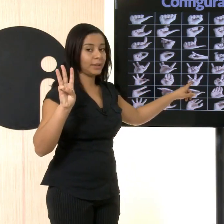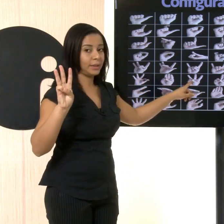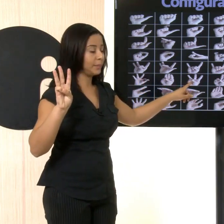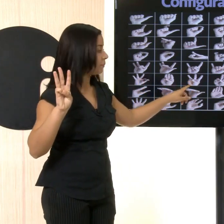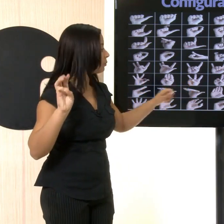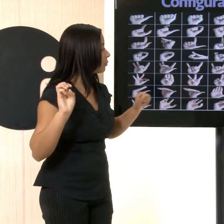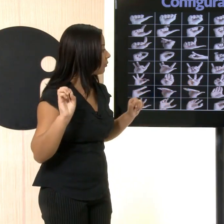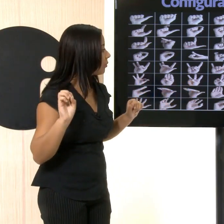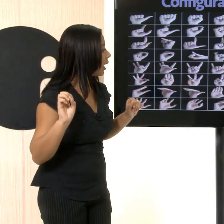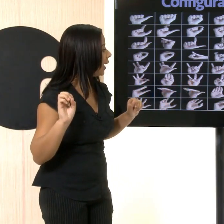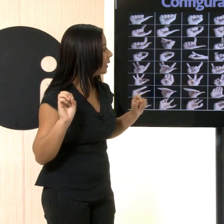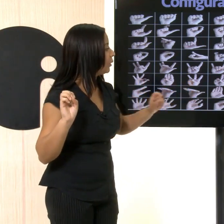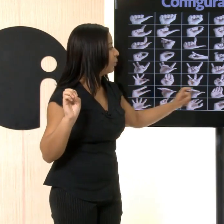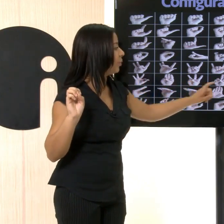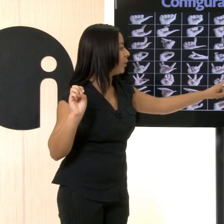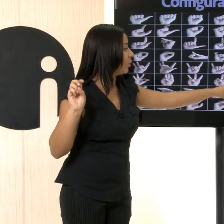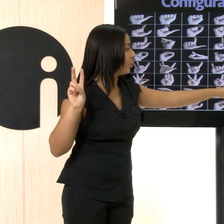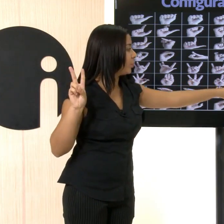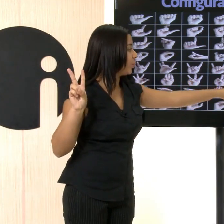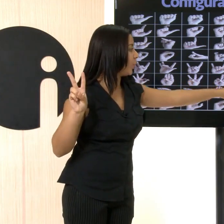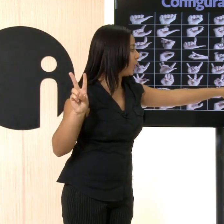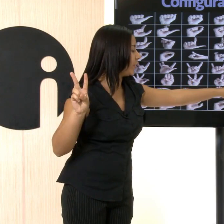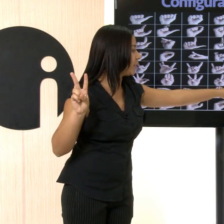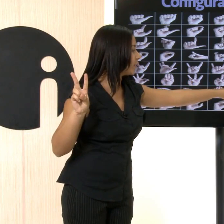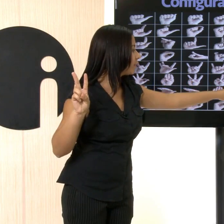3. Aqui o número 2.